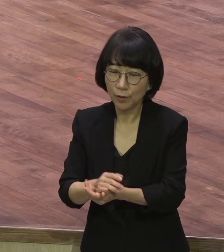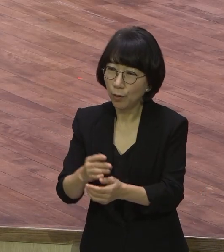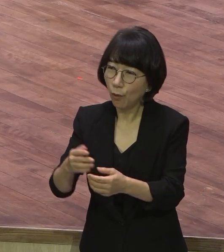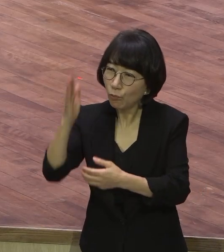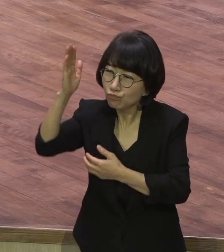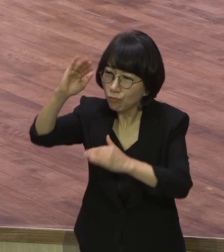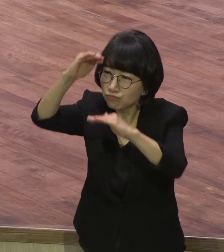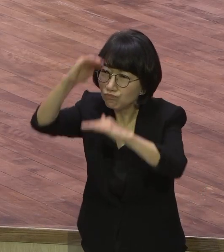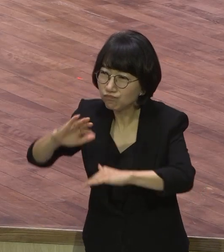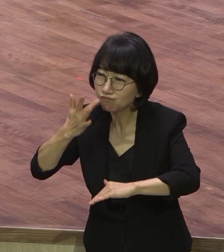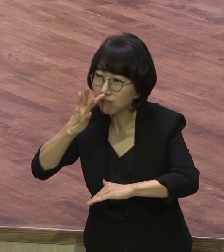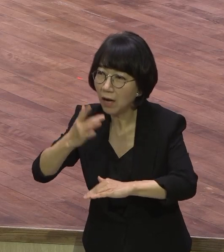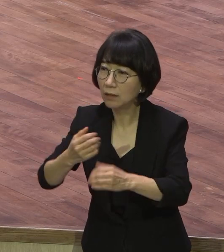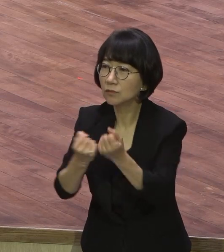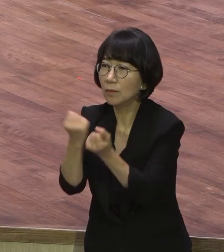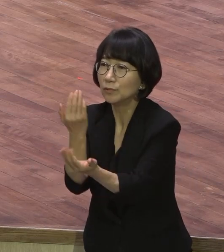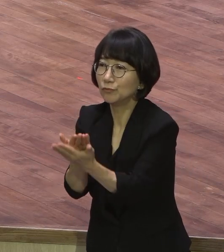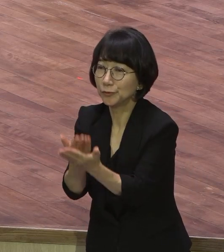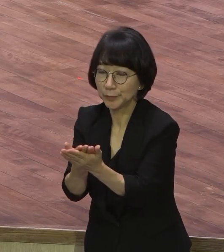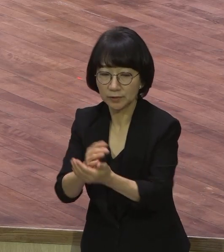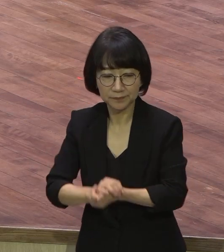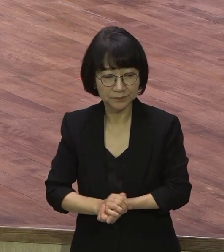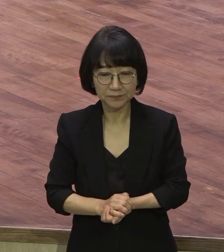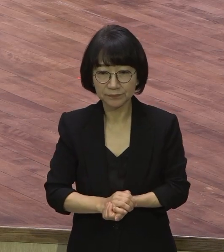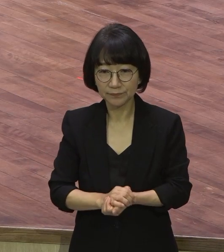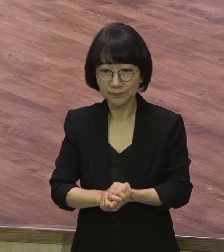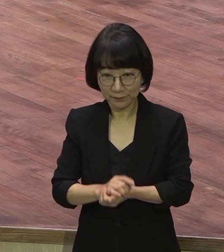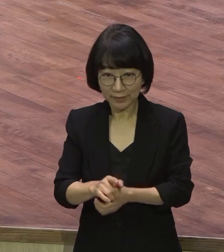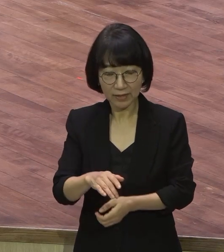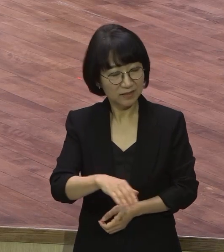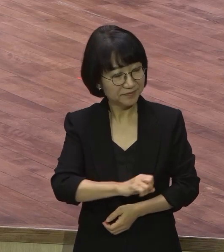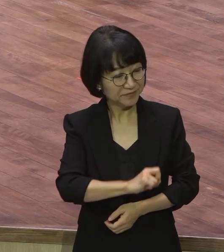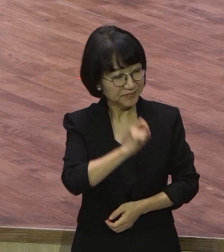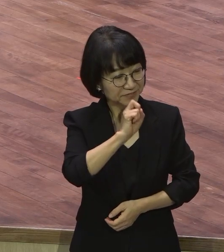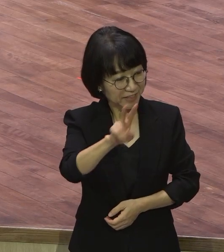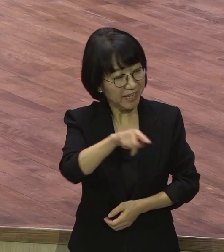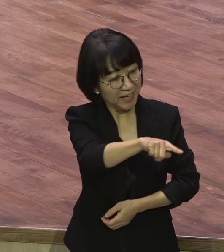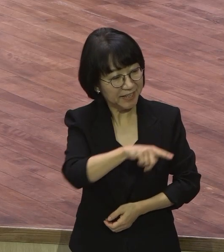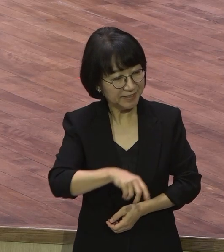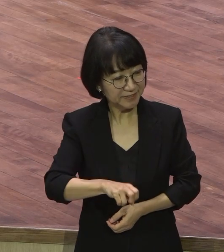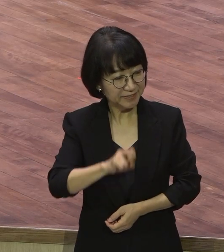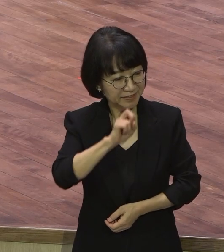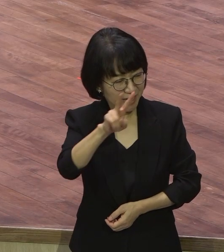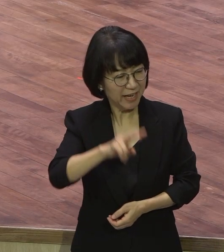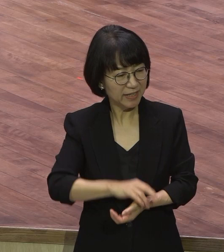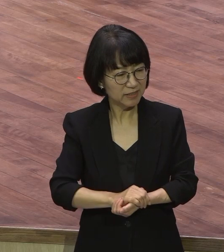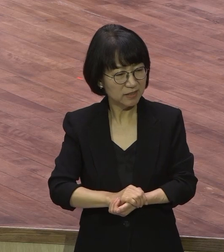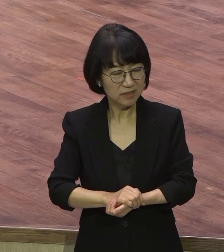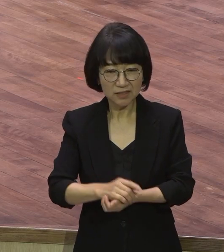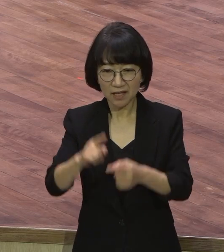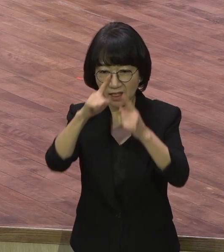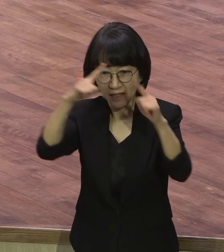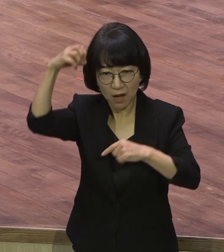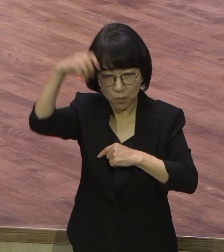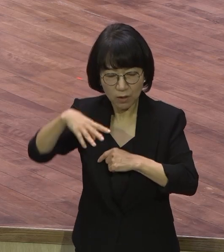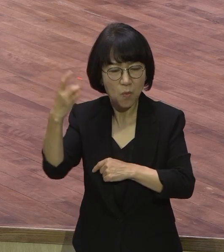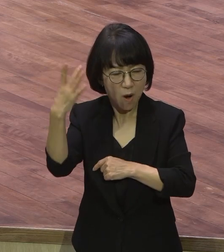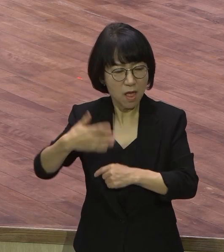말씀이 뭔 말인지 이해가 안 됩니다. 야 대학원 교수는 교육 강의 원래 모르게 못 알아듣게 하는 게